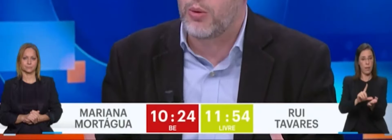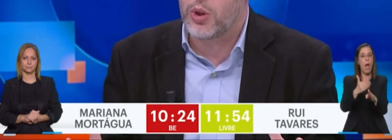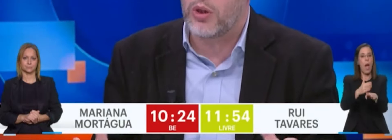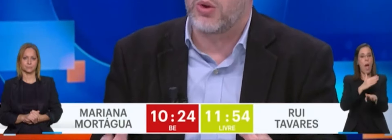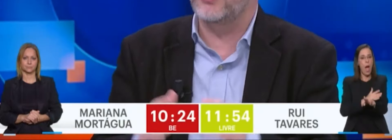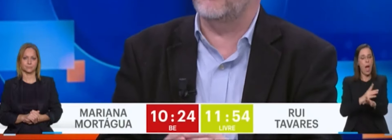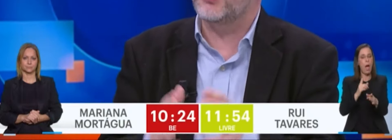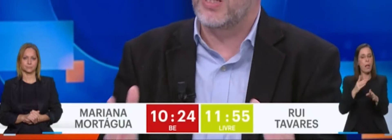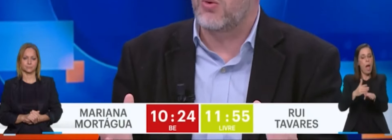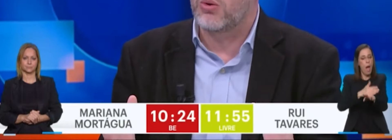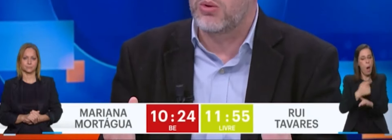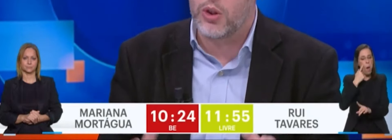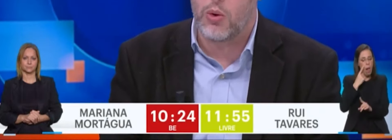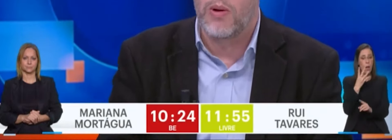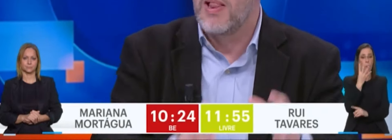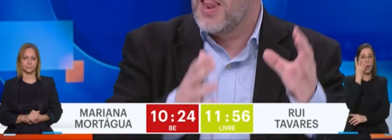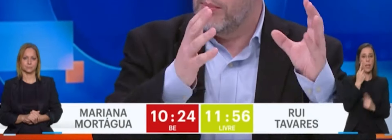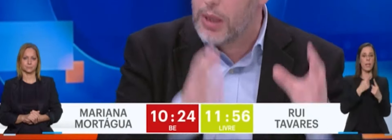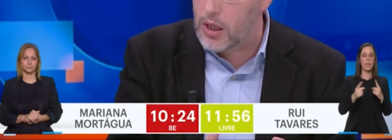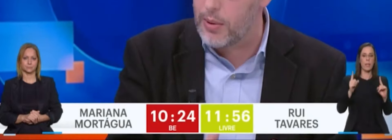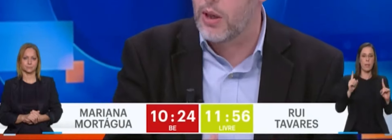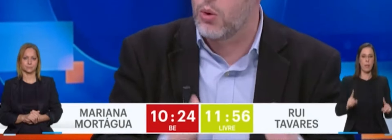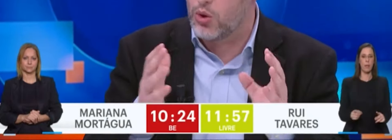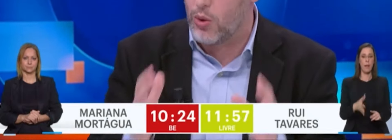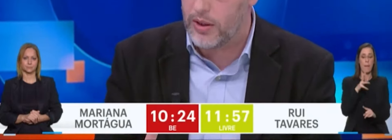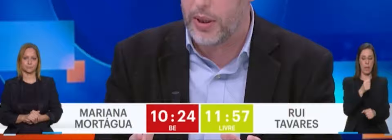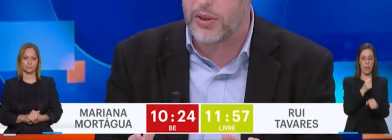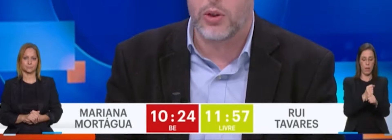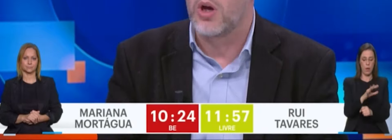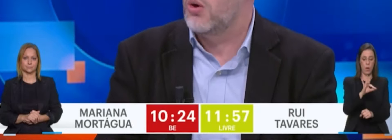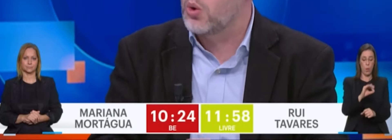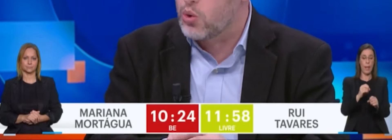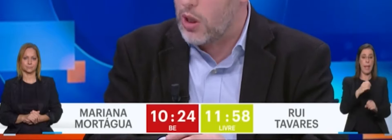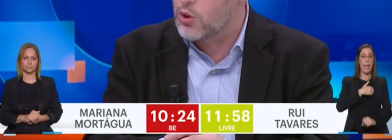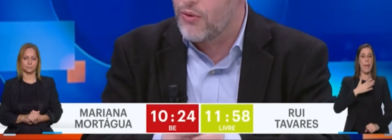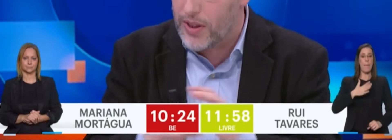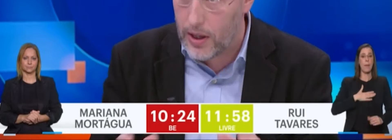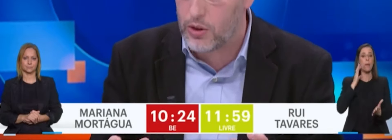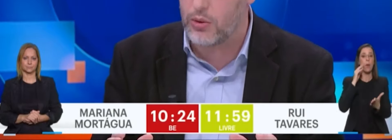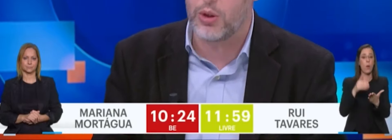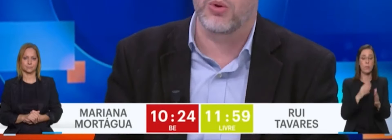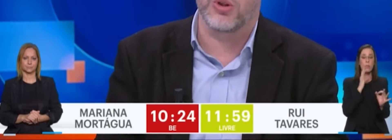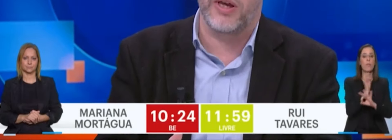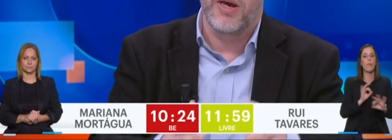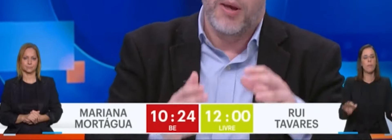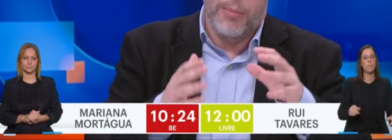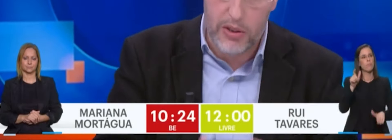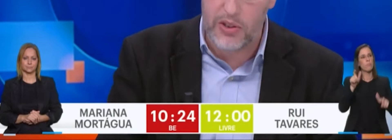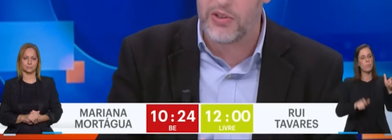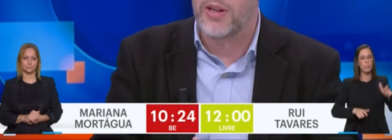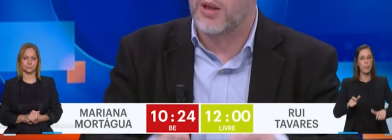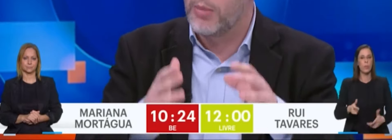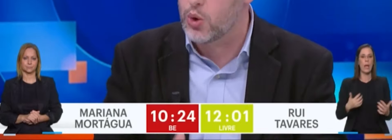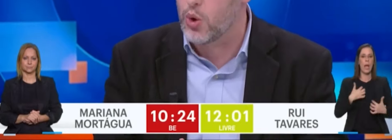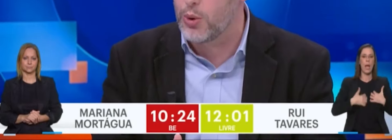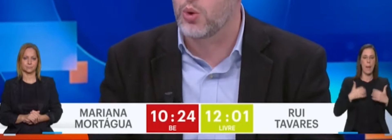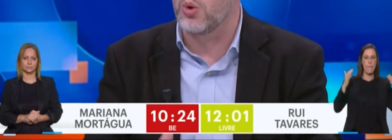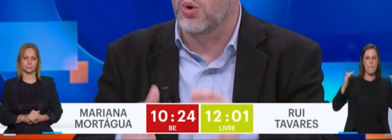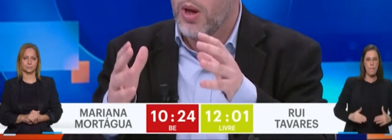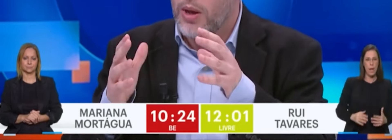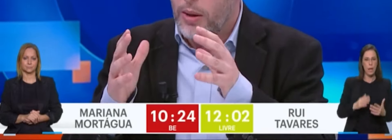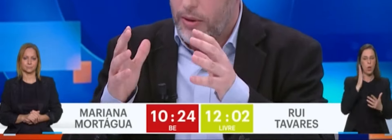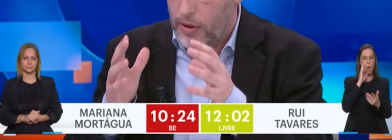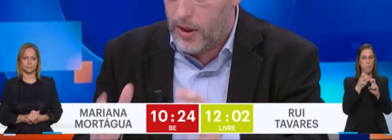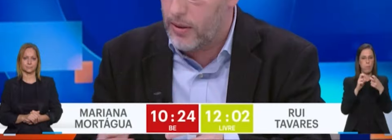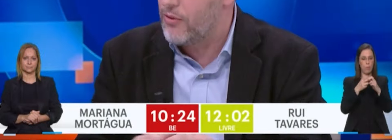antes de alargar o projeto nós fizemos semana de quatro dias com 1000 Trabalhadores de 40 empresas os resultados são fantásticos as pessoas têm menos ansiedade menos distúrbios